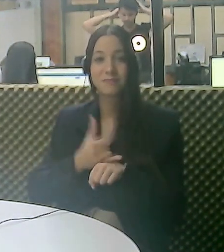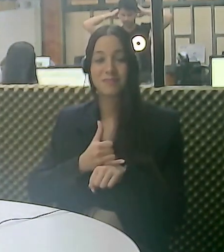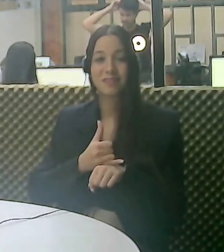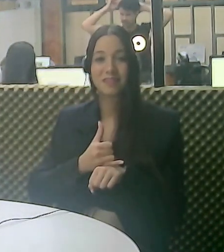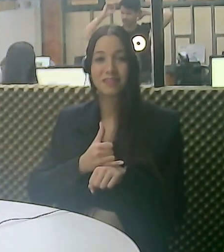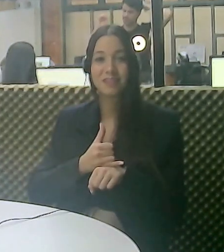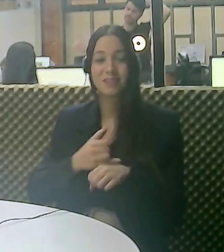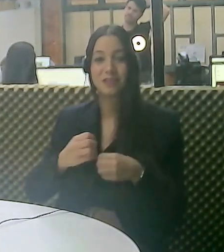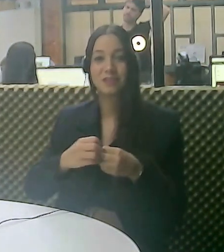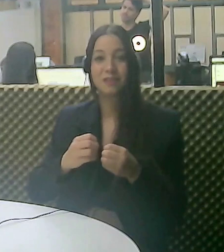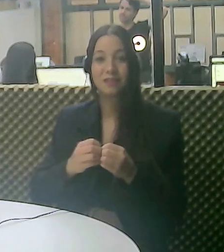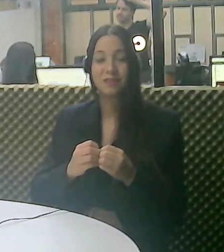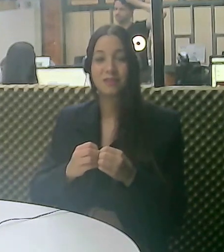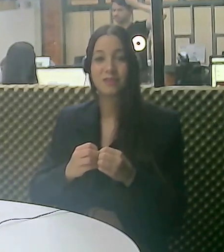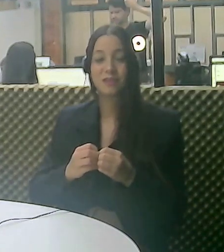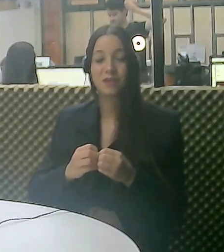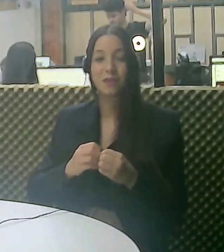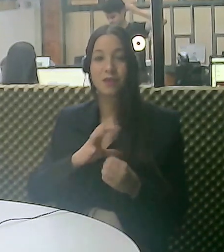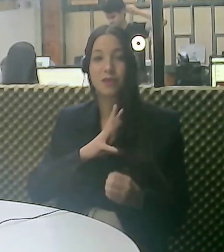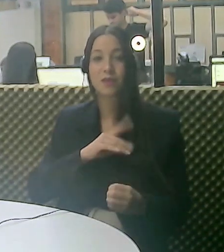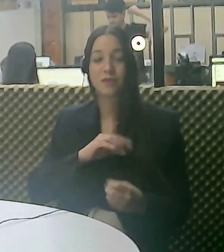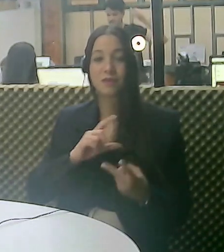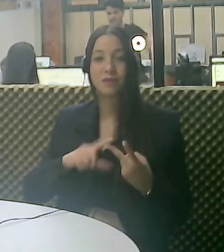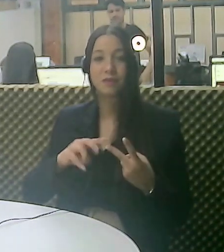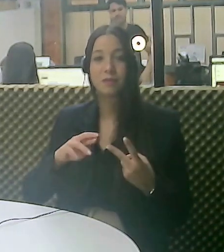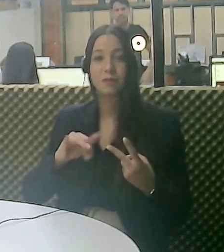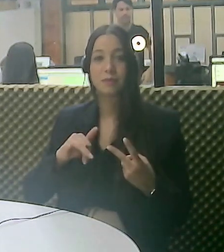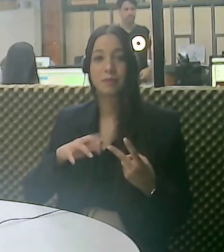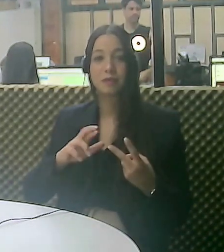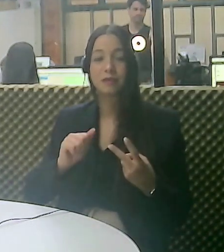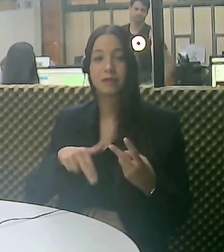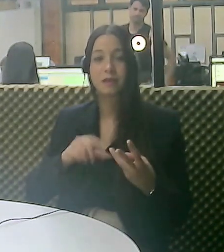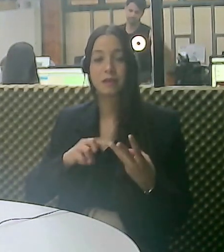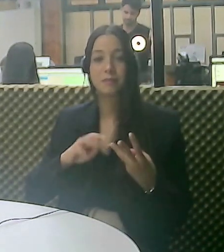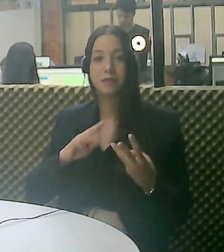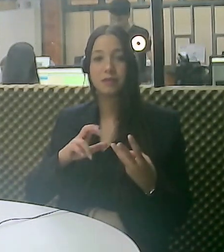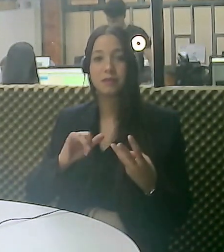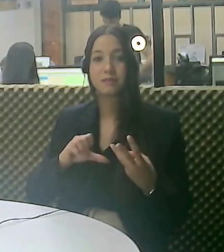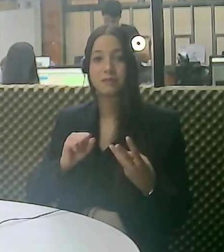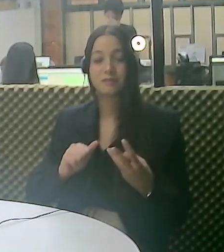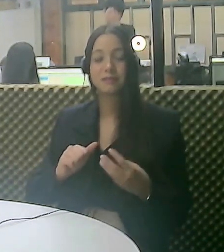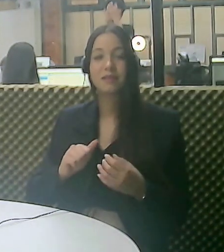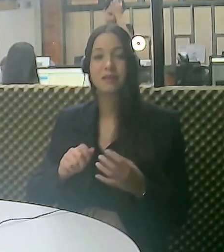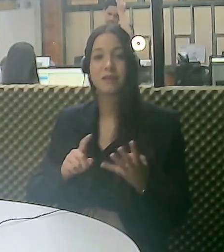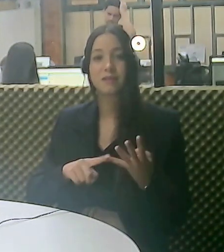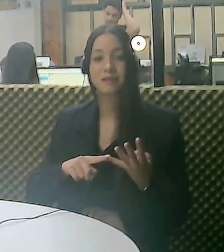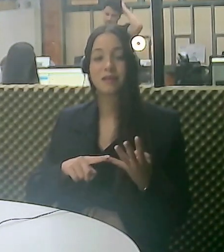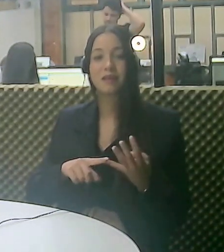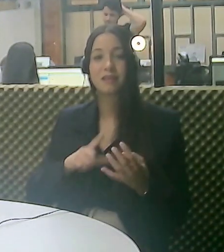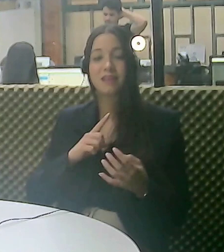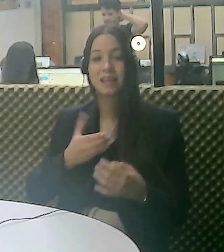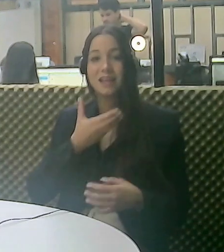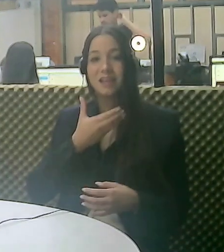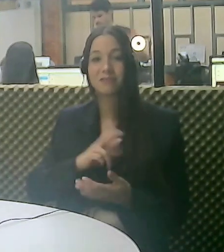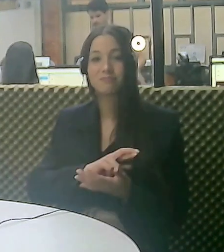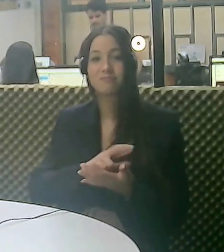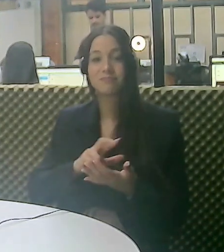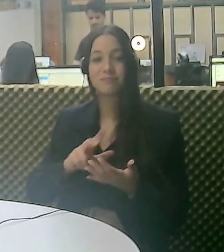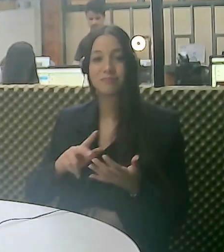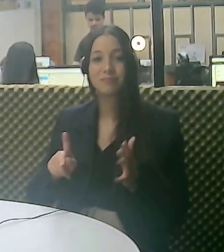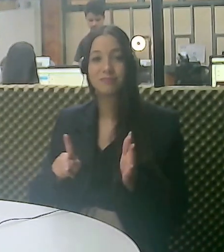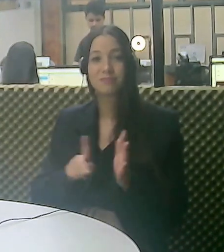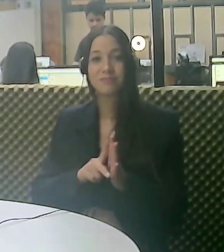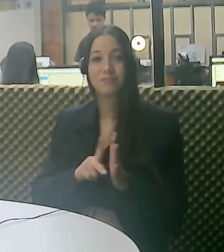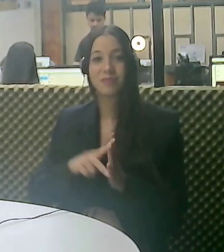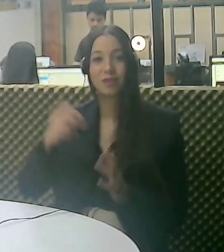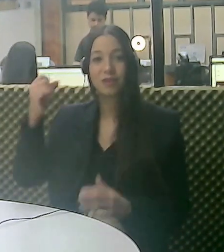decorada. Nos distritos de Cruzeiro dos Peixotos, Miraporanga, Tapuirama e Martinésia, o clima natalino é reforçado com várias figuras formadas